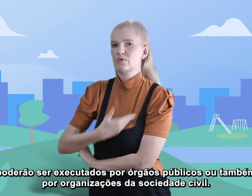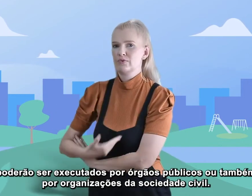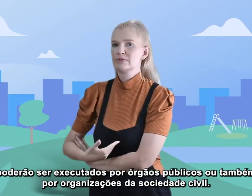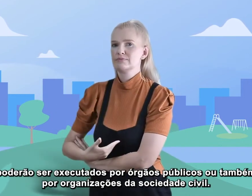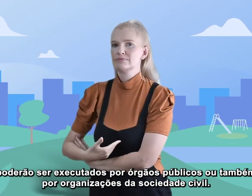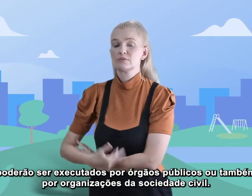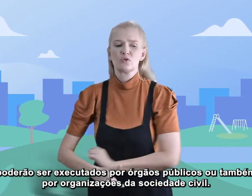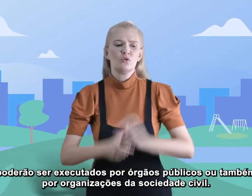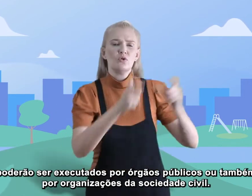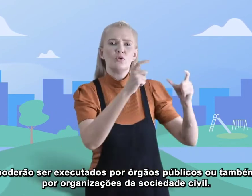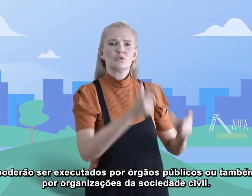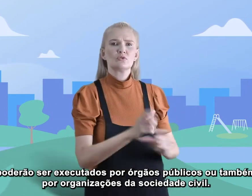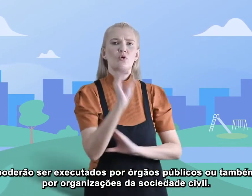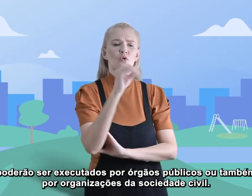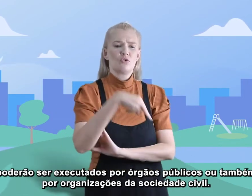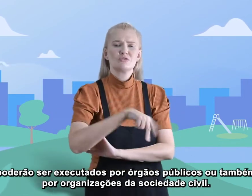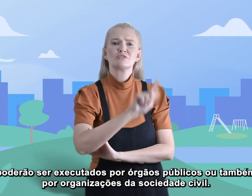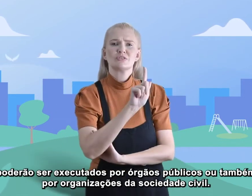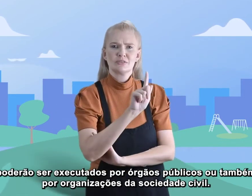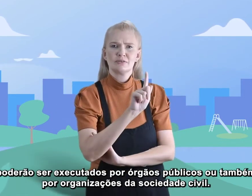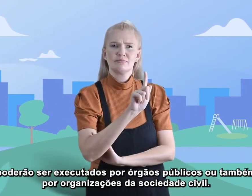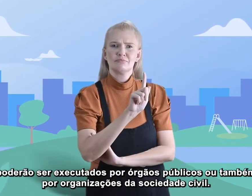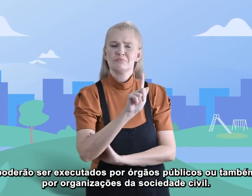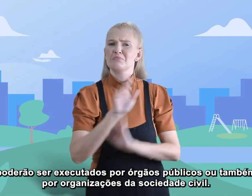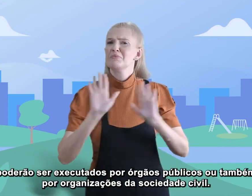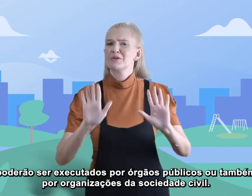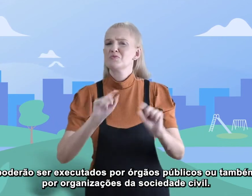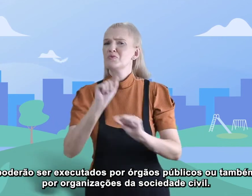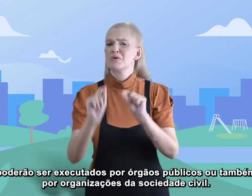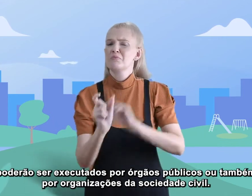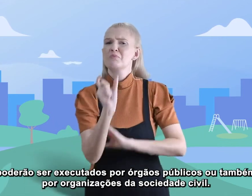ou, também, por organizações da sociedade civil.